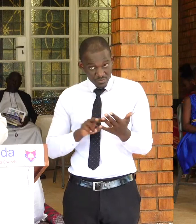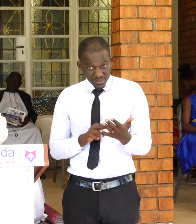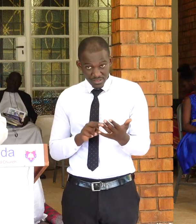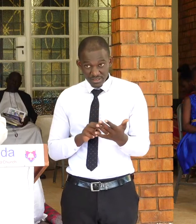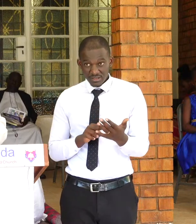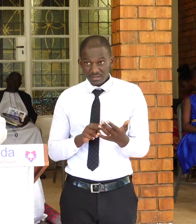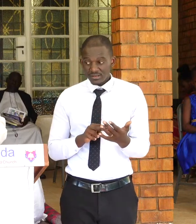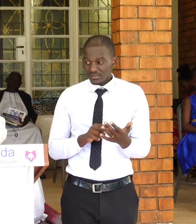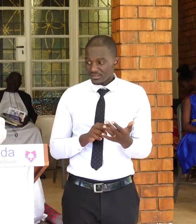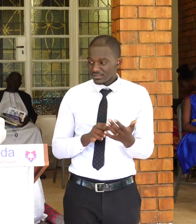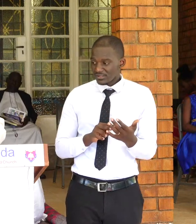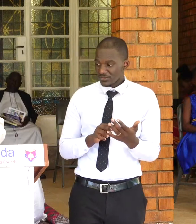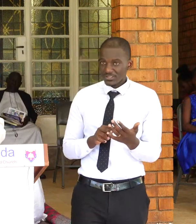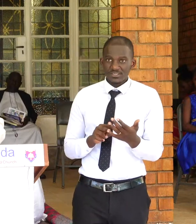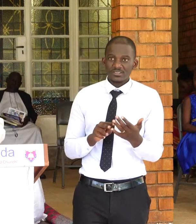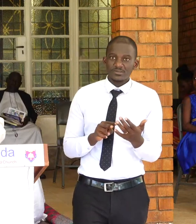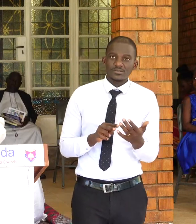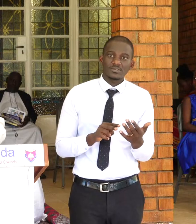tusomye kitabu chi